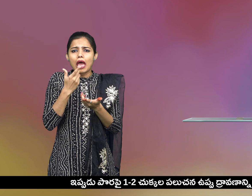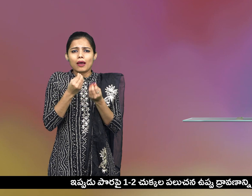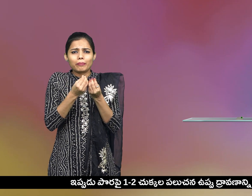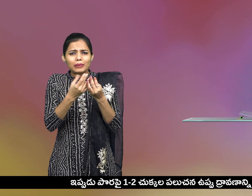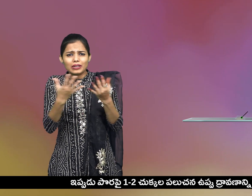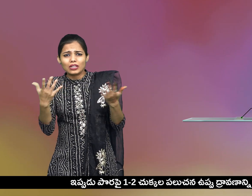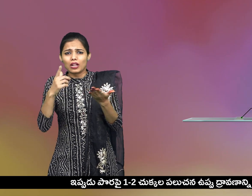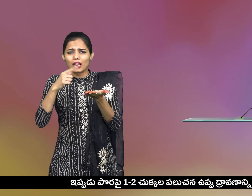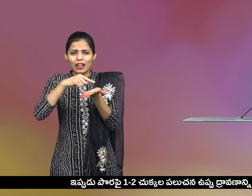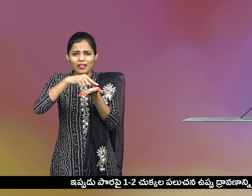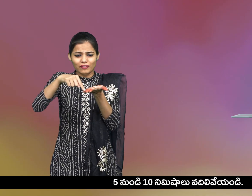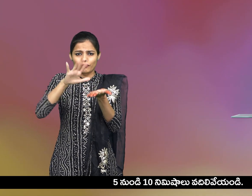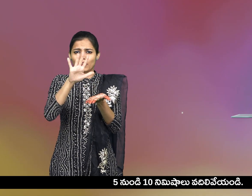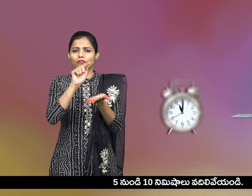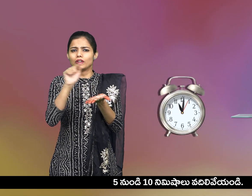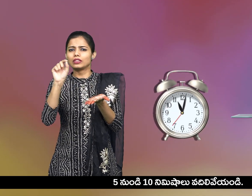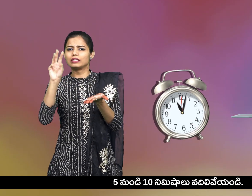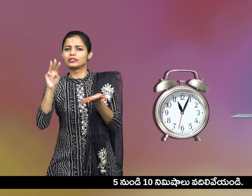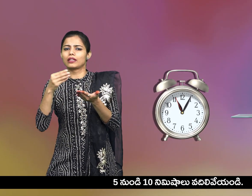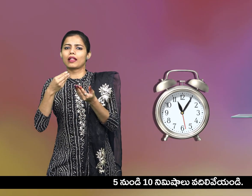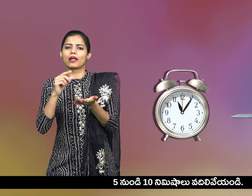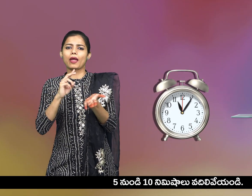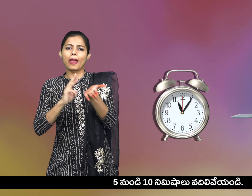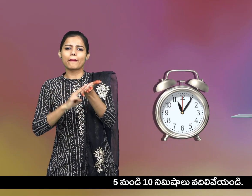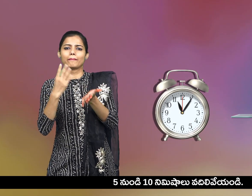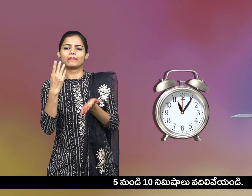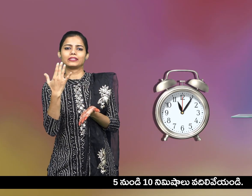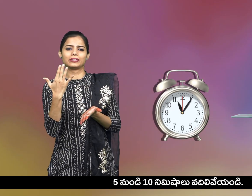ఉంచండి. 5 నుండి 10 నిమిషాలు వదిలివేయండి.